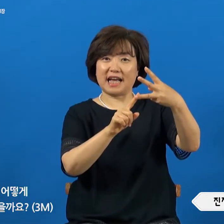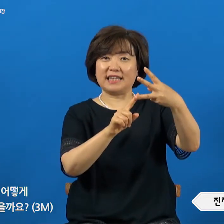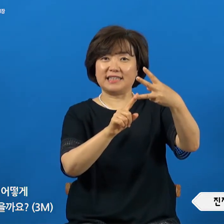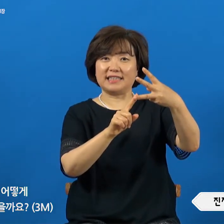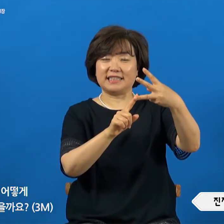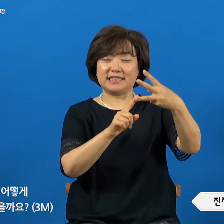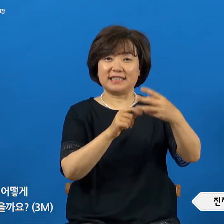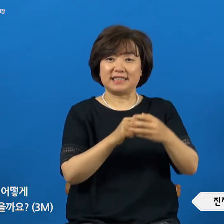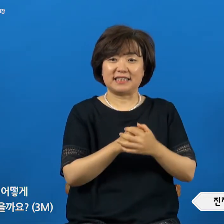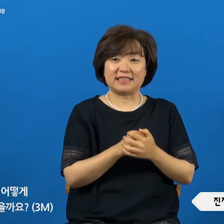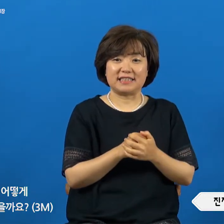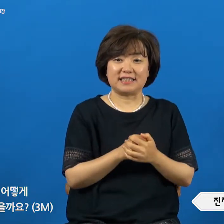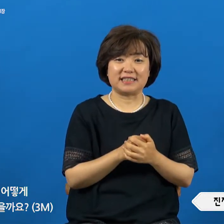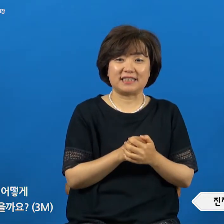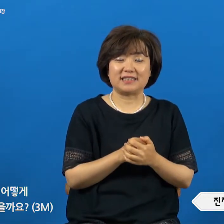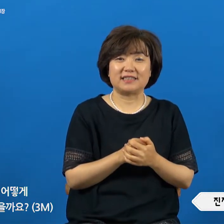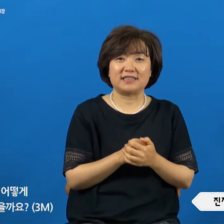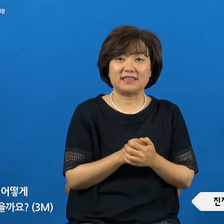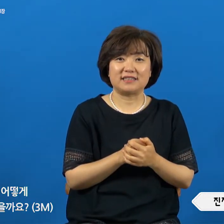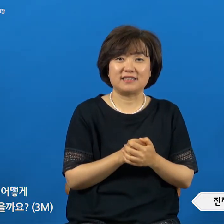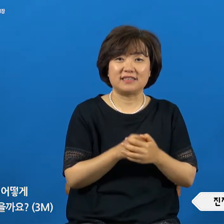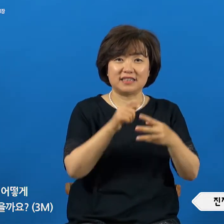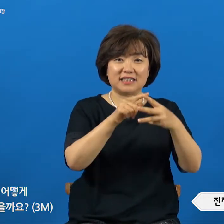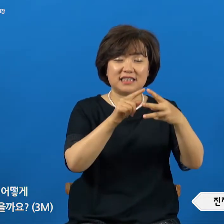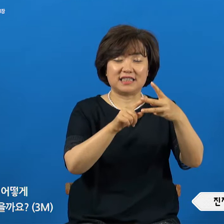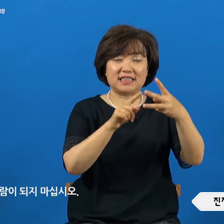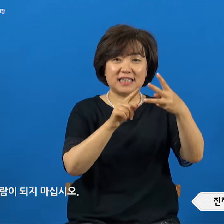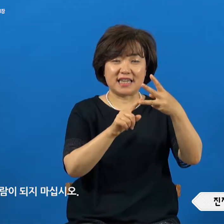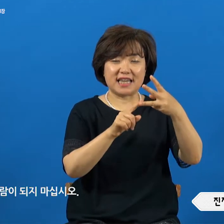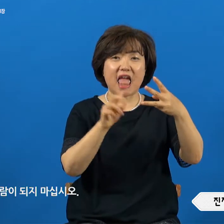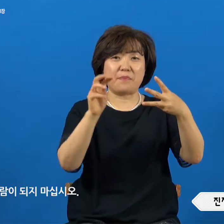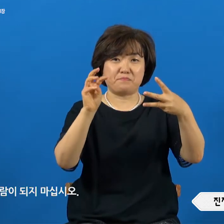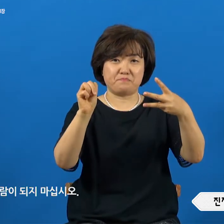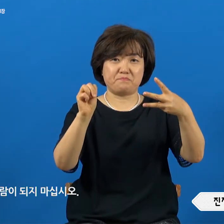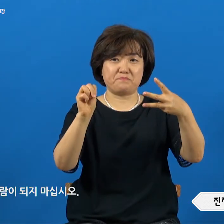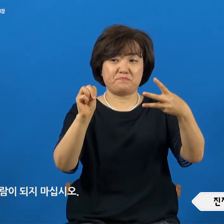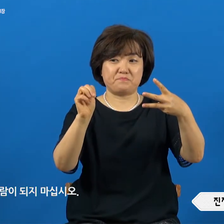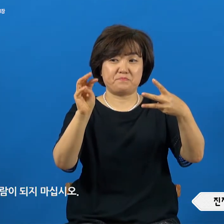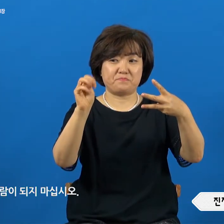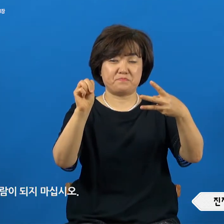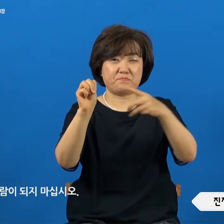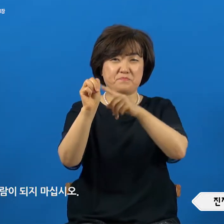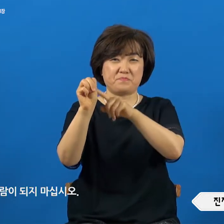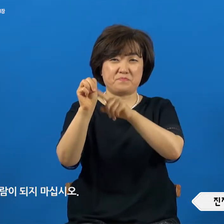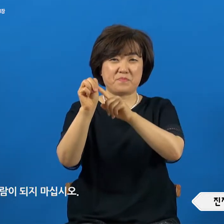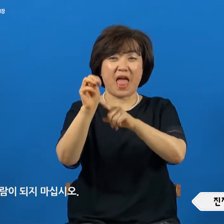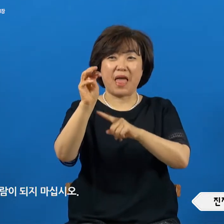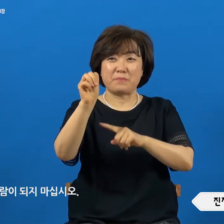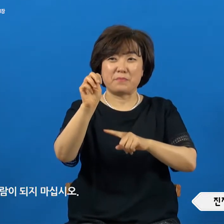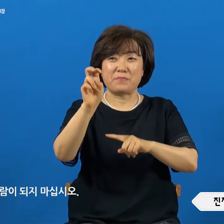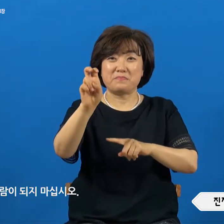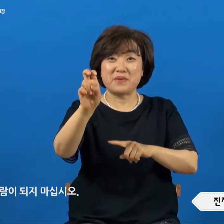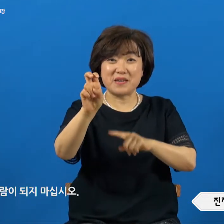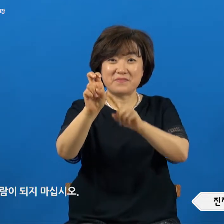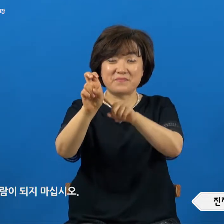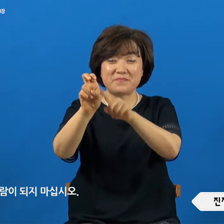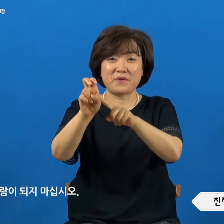물론 영어가 아니라 콩글리시입니다. 첫째, 무서운 사람이 되지